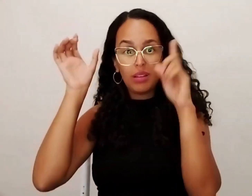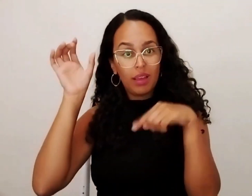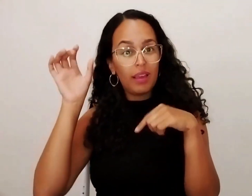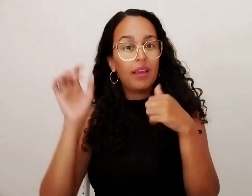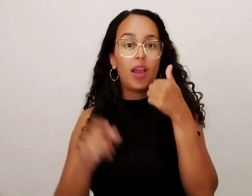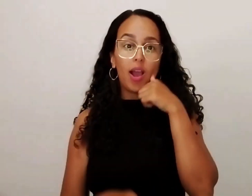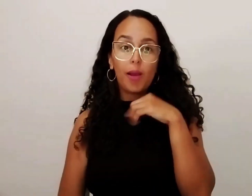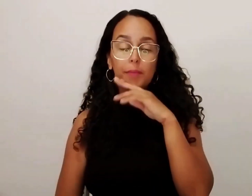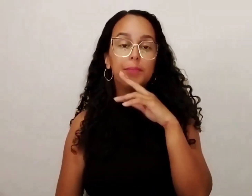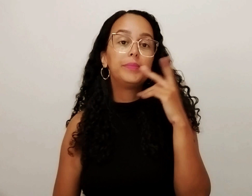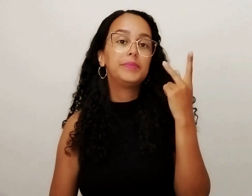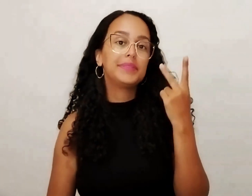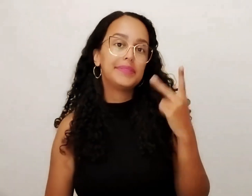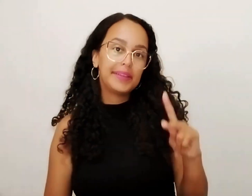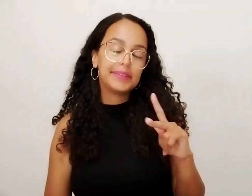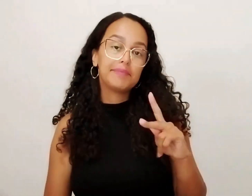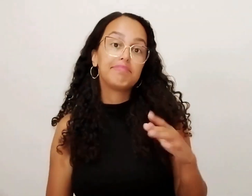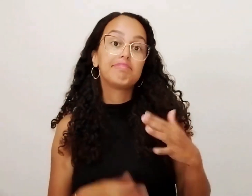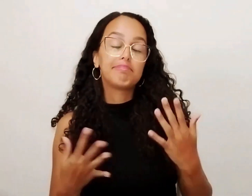Naanape, parte para o mato.